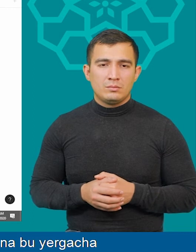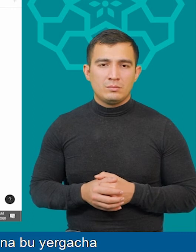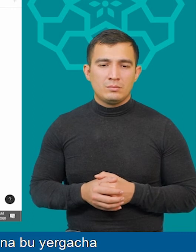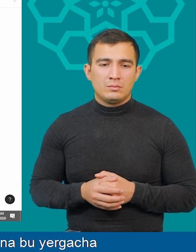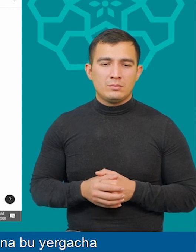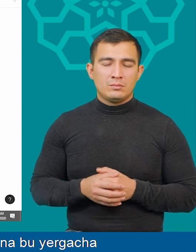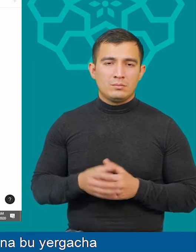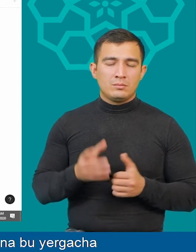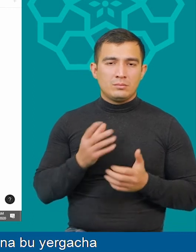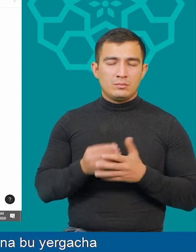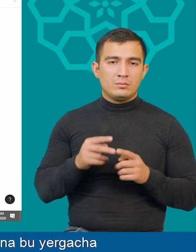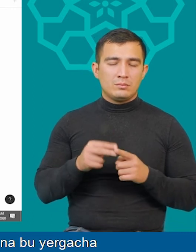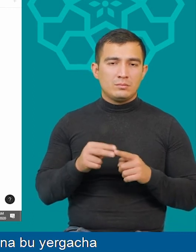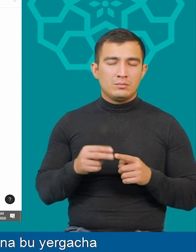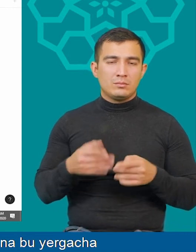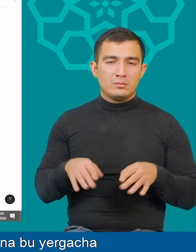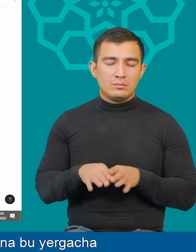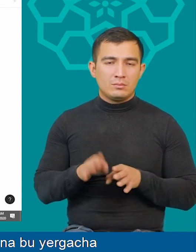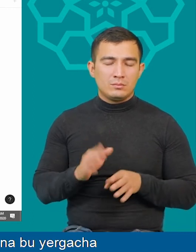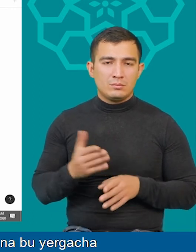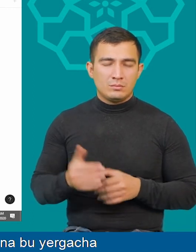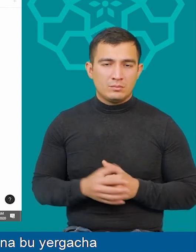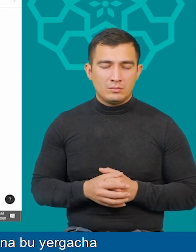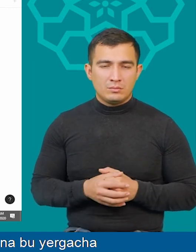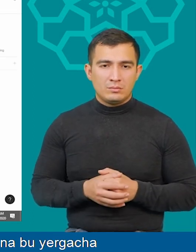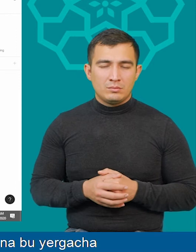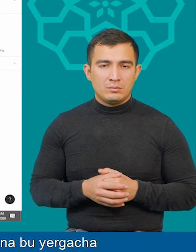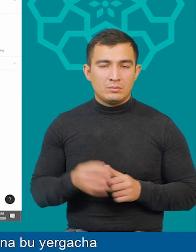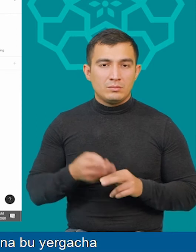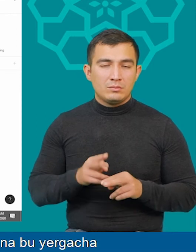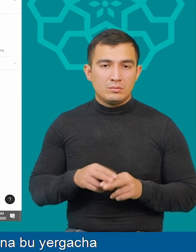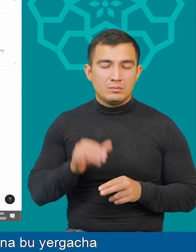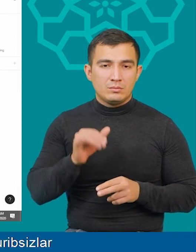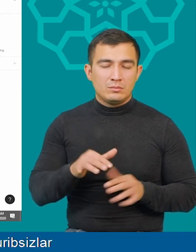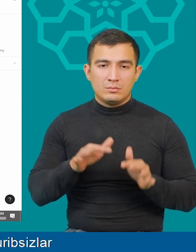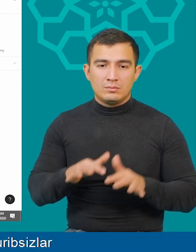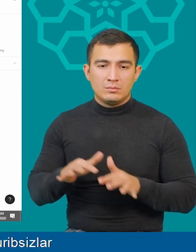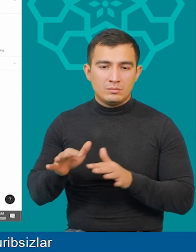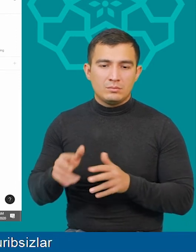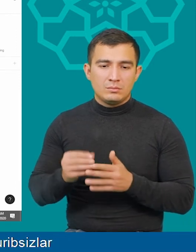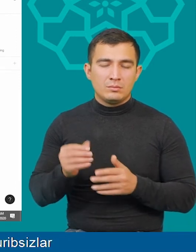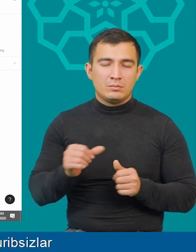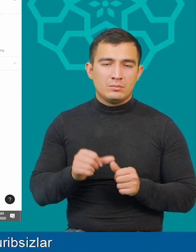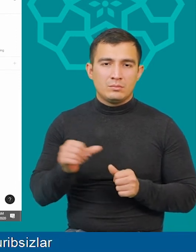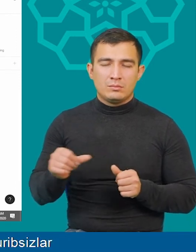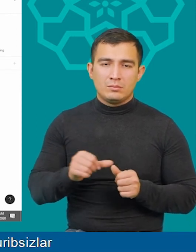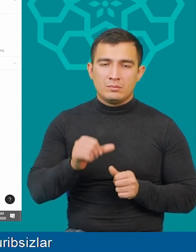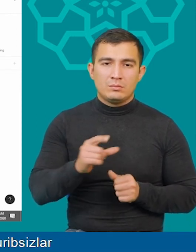illustratsiyani yopib qo'yib turaman. Slice tool ga o'tib olaylik. Va bu yerdan yana bu yergacha alohida narsa